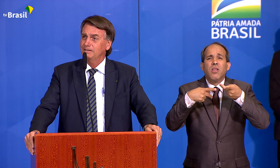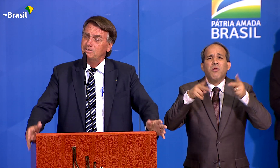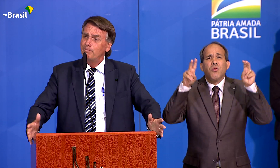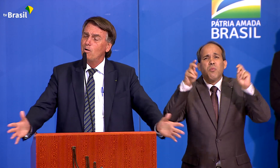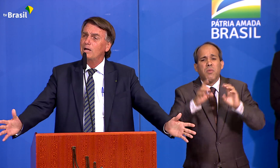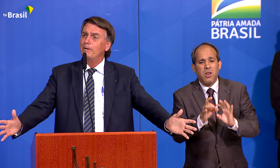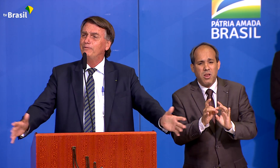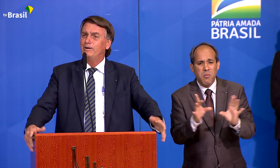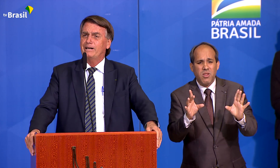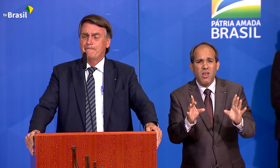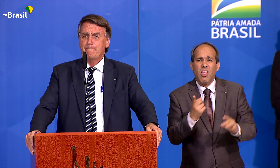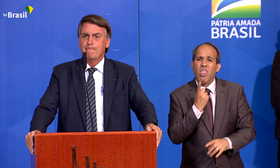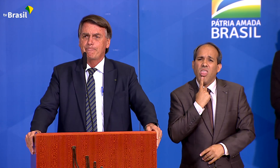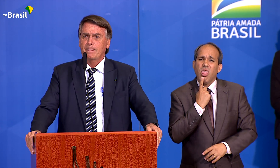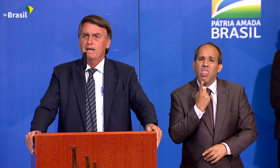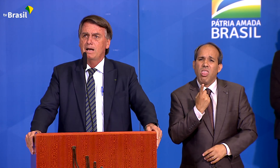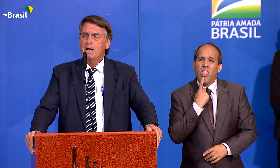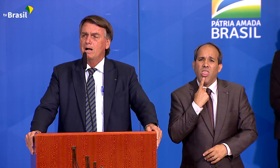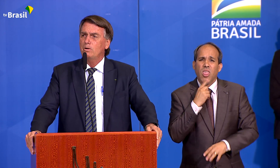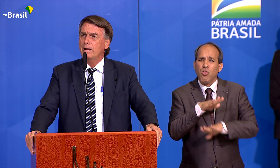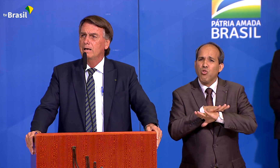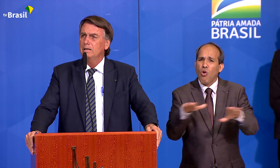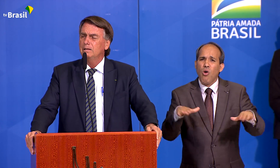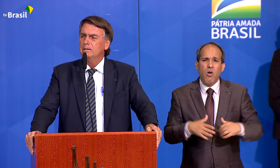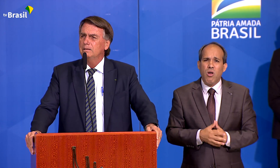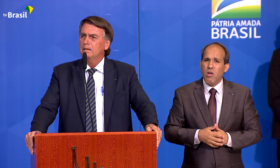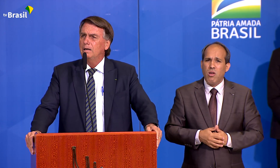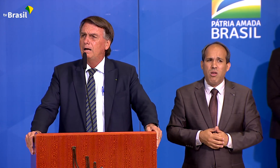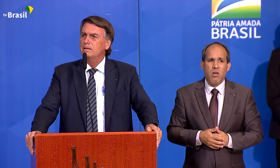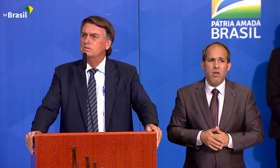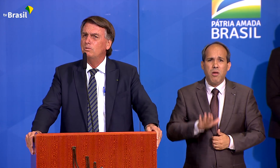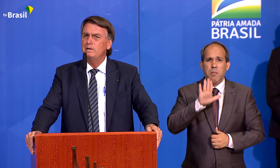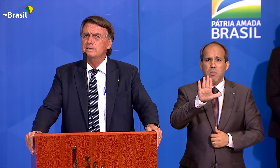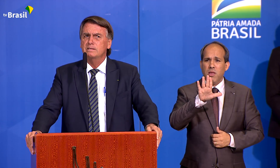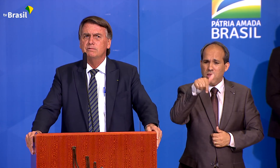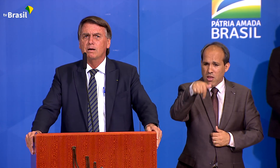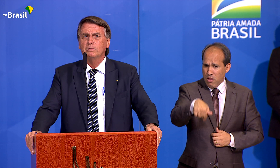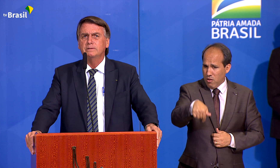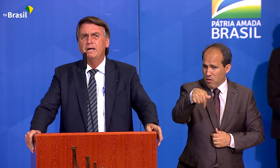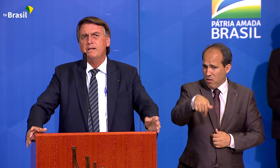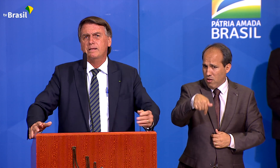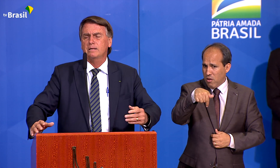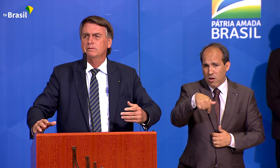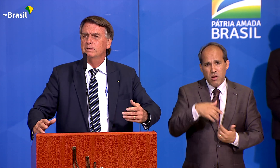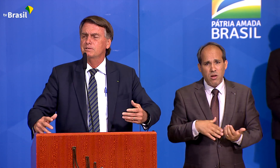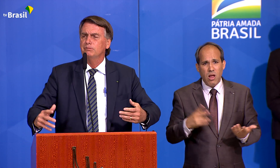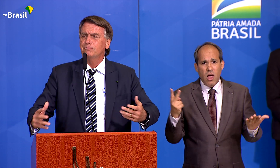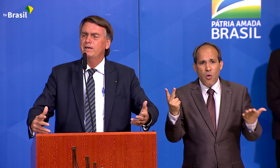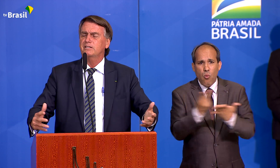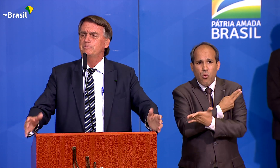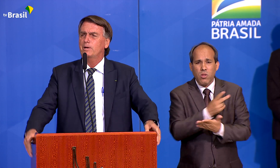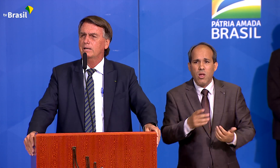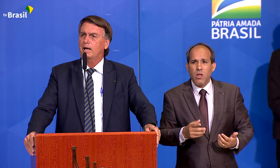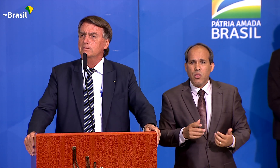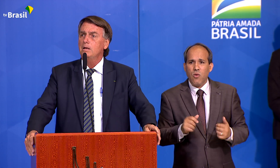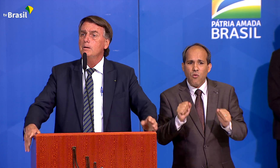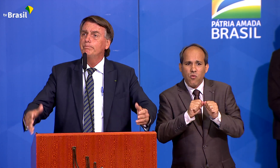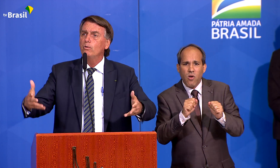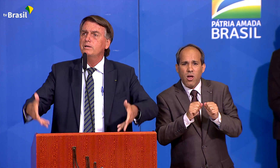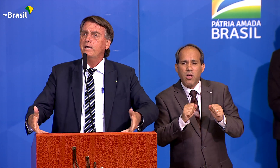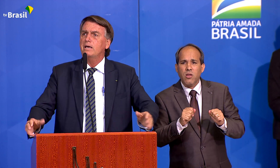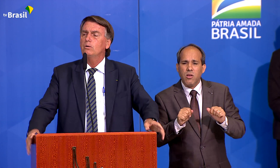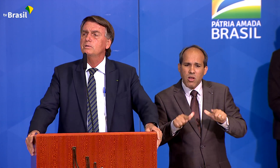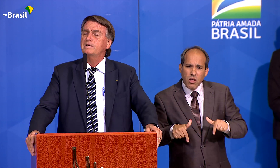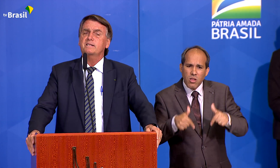liberdade tá bom que é para fora agora as coisas não acontecem ou não são feitas por